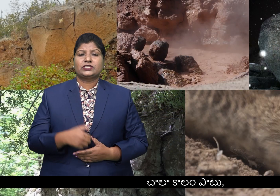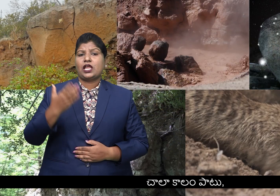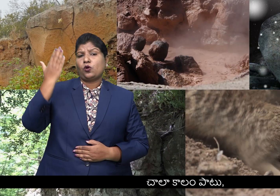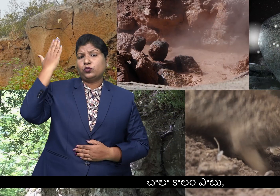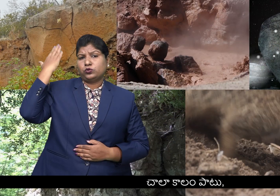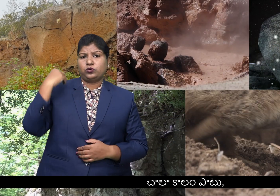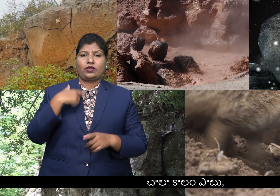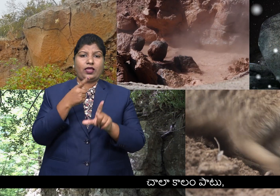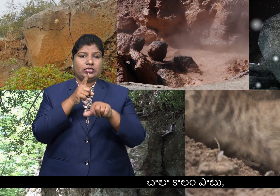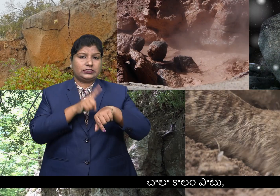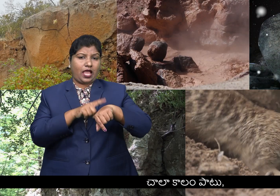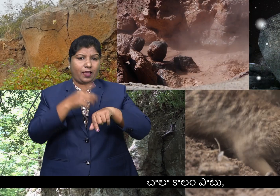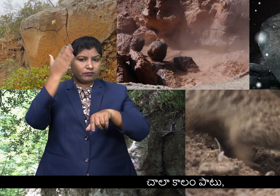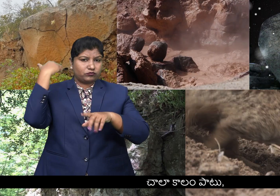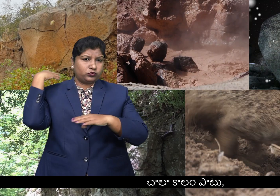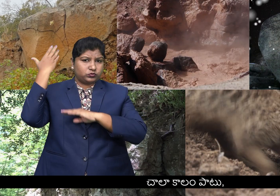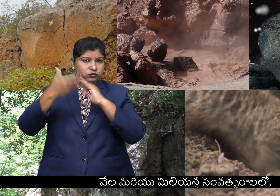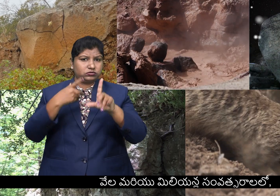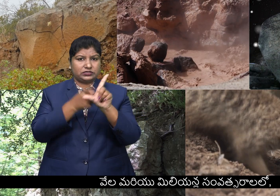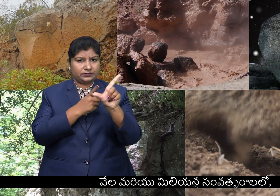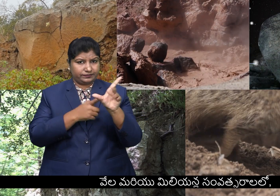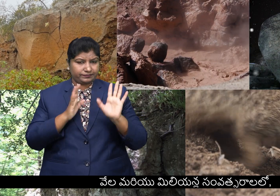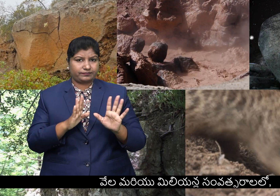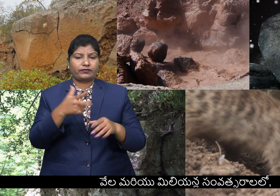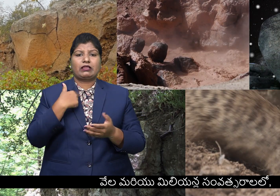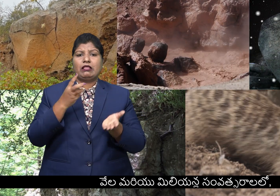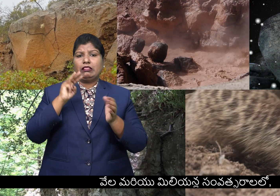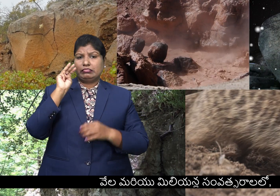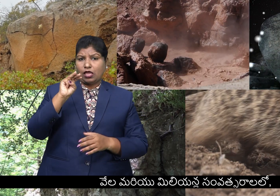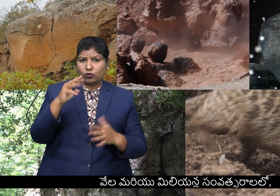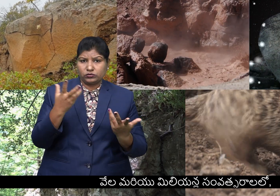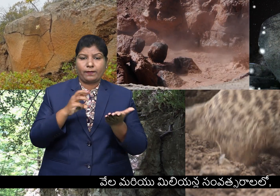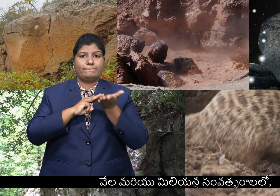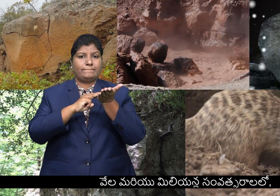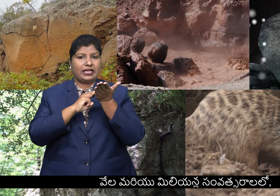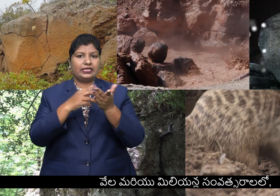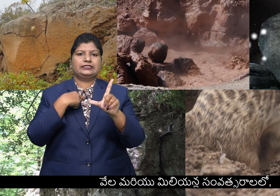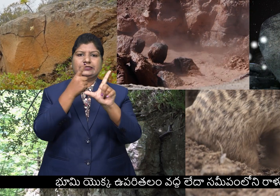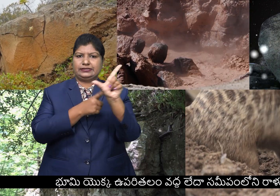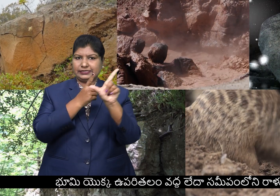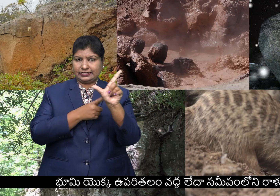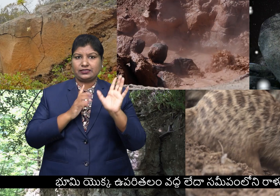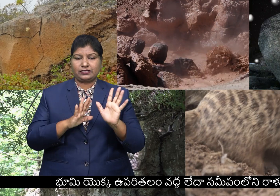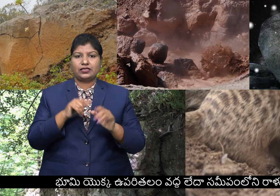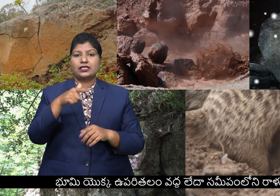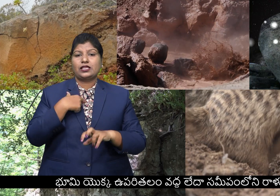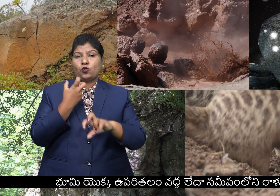చాలా కాలం పాటు, వేల మరియు మిలియన్ల సంవత్సరాలలో భూమి యొక్క ఉపరితలం